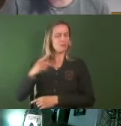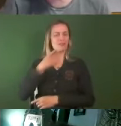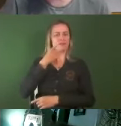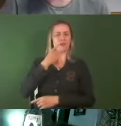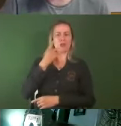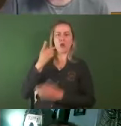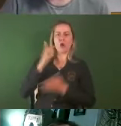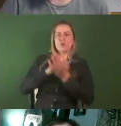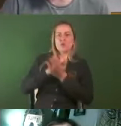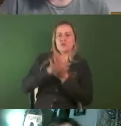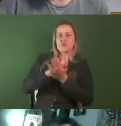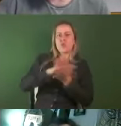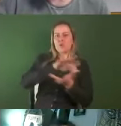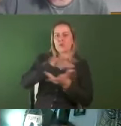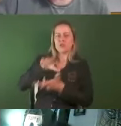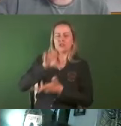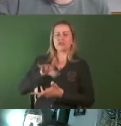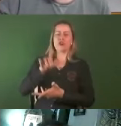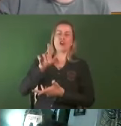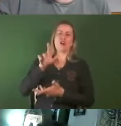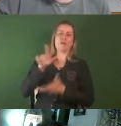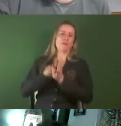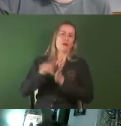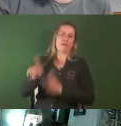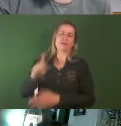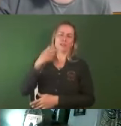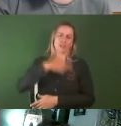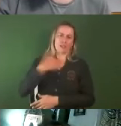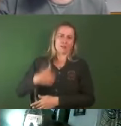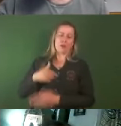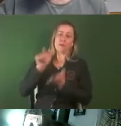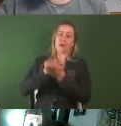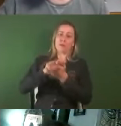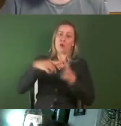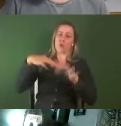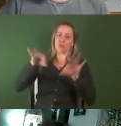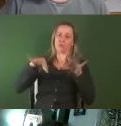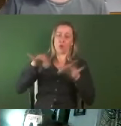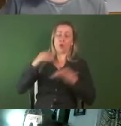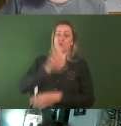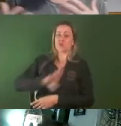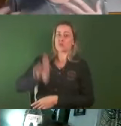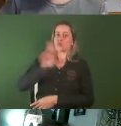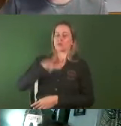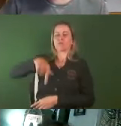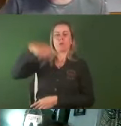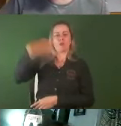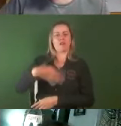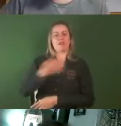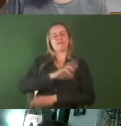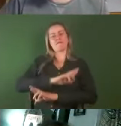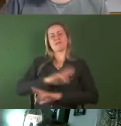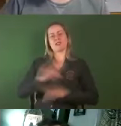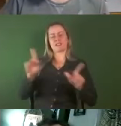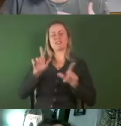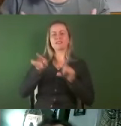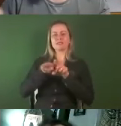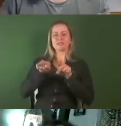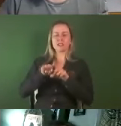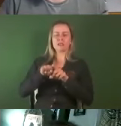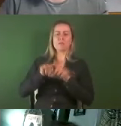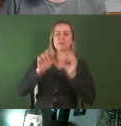impresso em nenhum lugar no mundo, a não ser no Japão. Porque os papéis que eles usam, a qualidade do papel que eles usam,